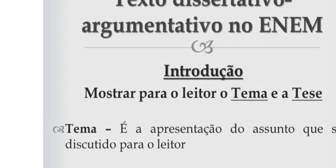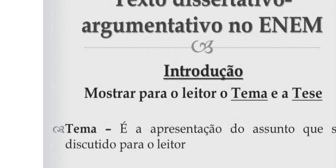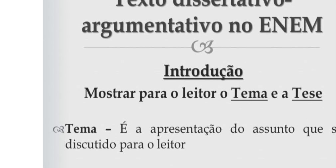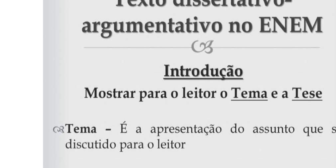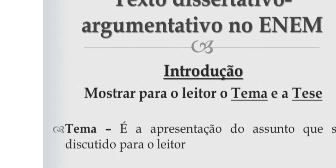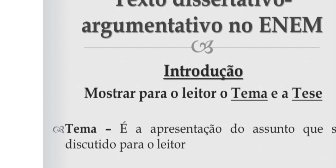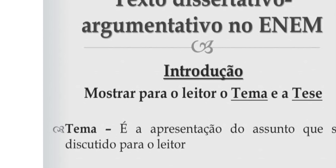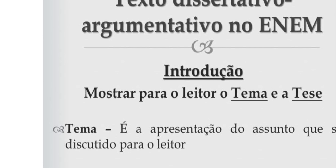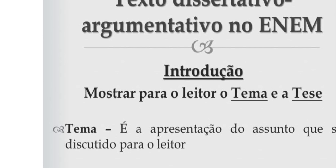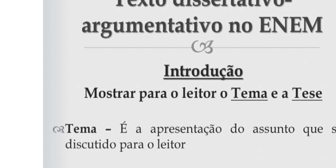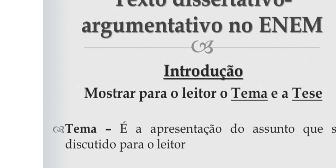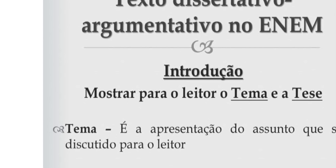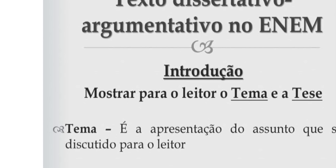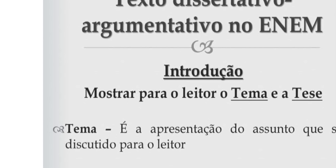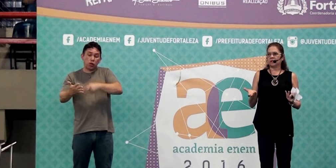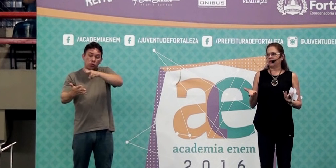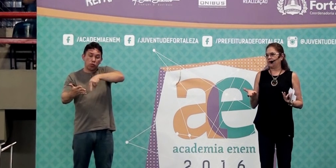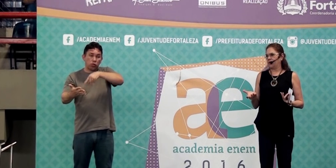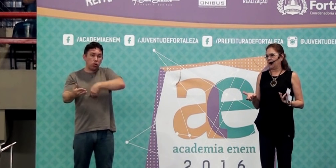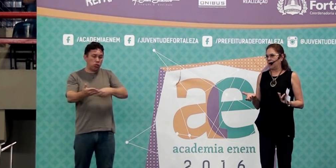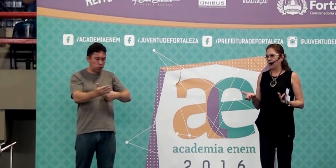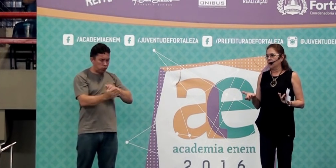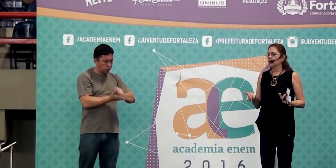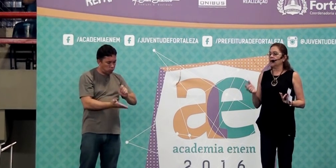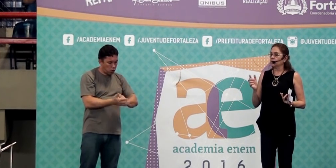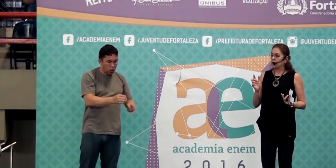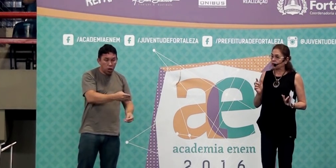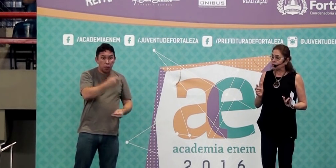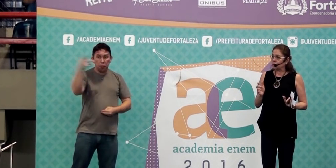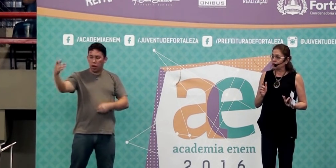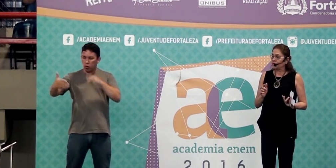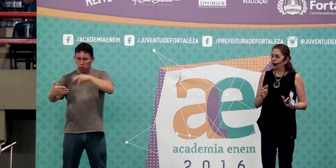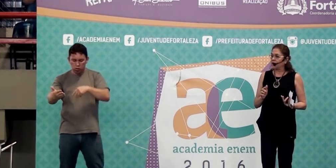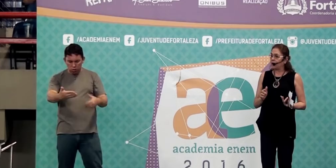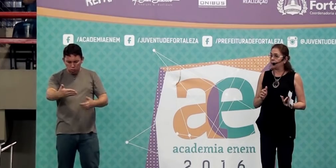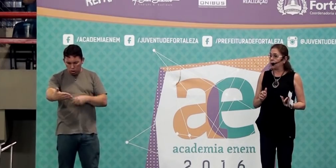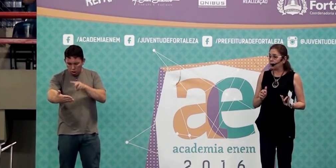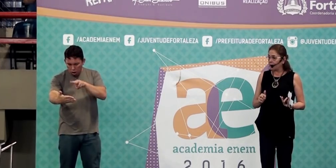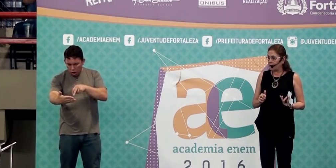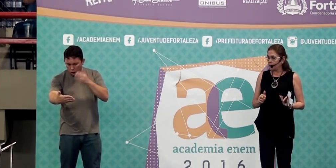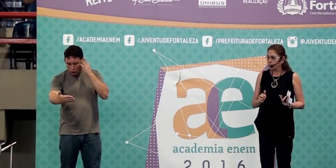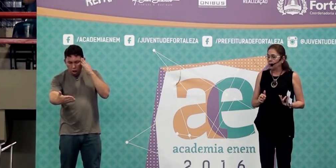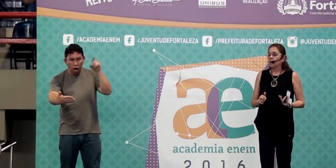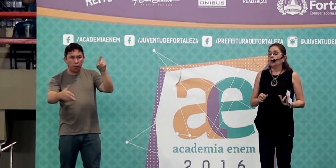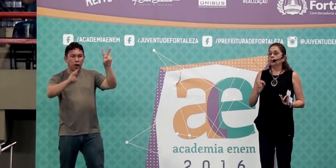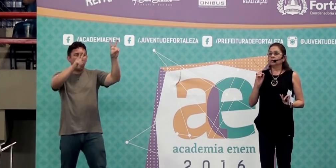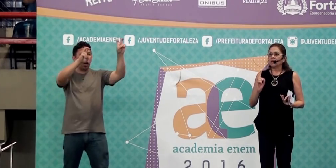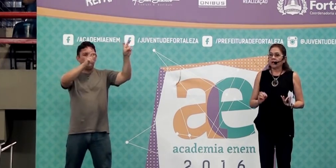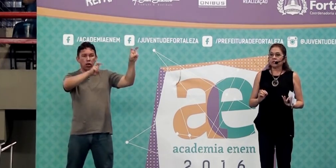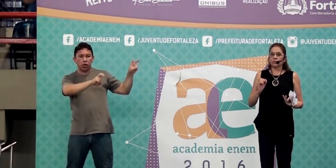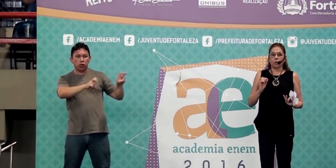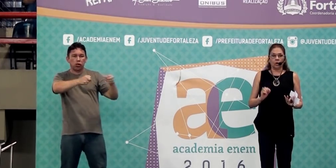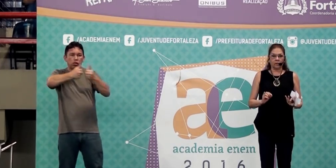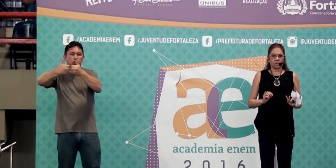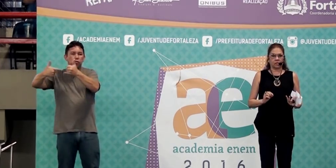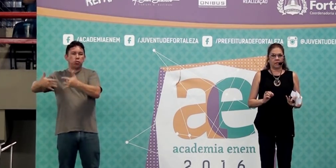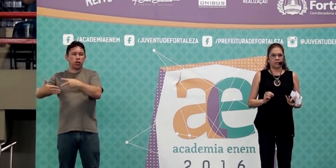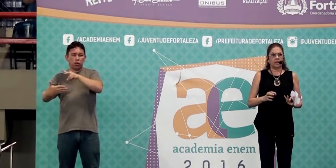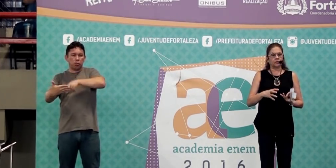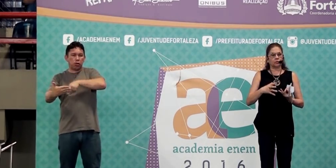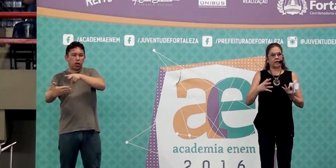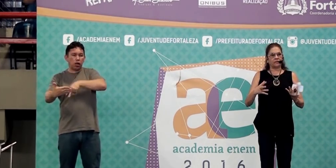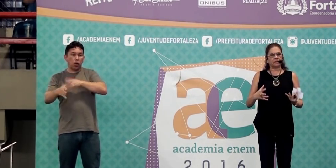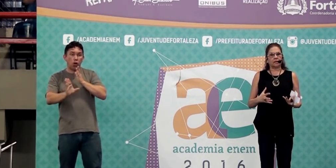leitor sobre que assunto você vai falar. E eu já justifiquei por quê. Um texto